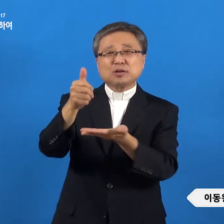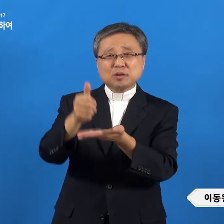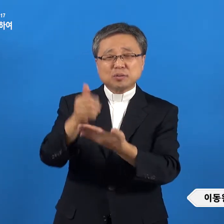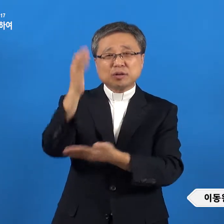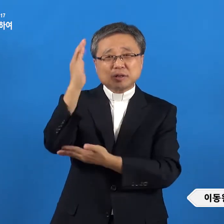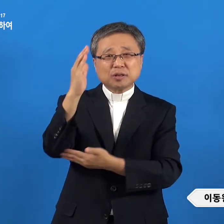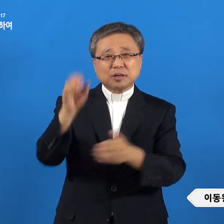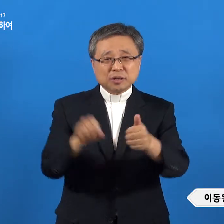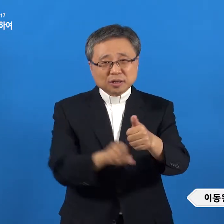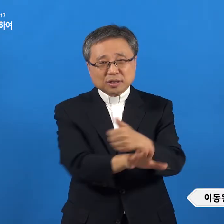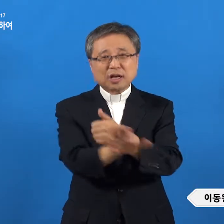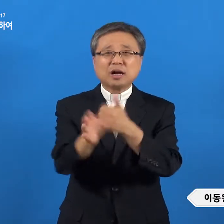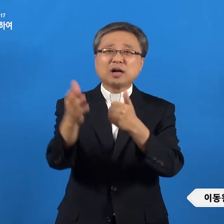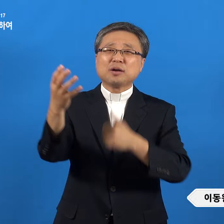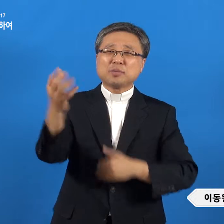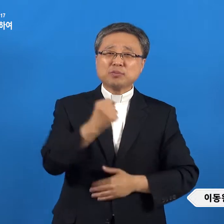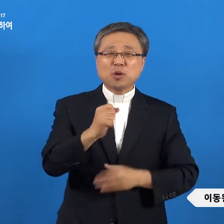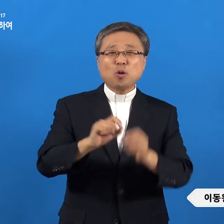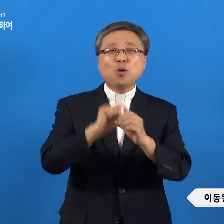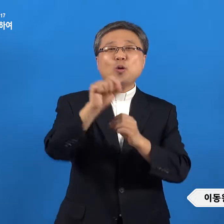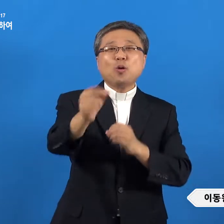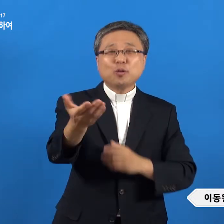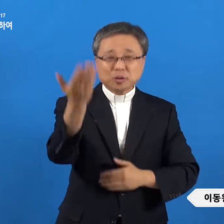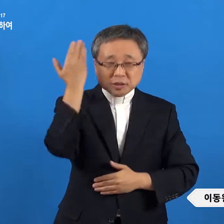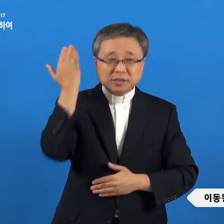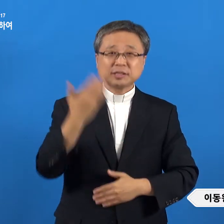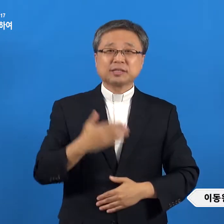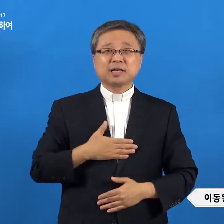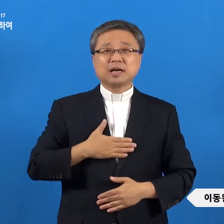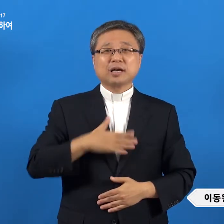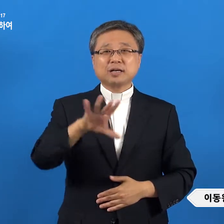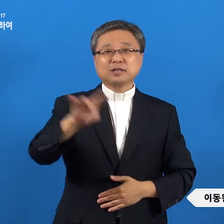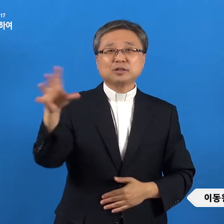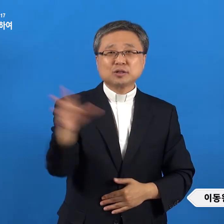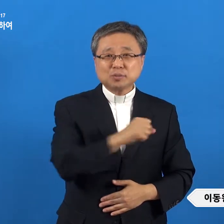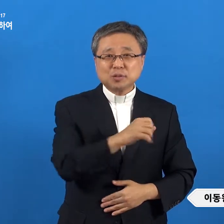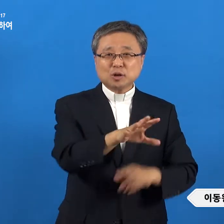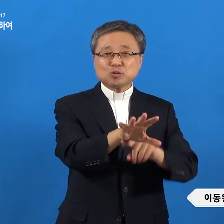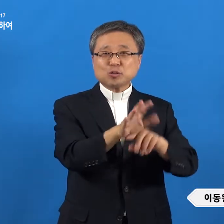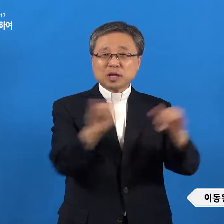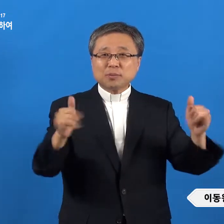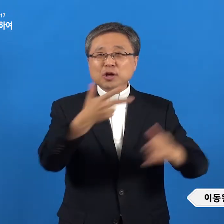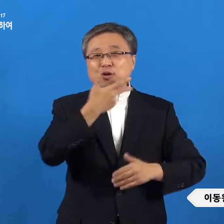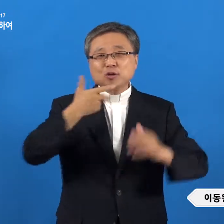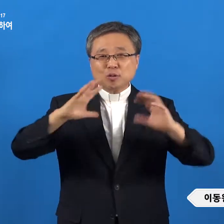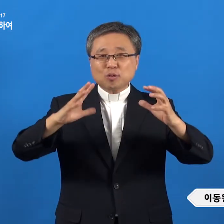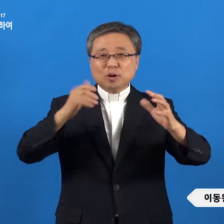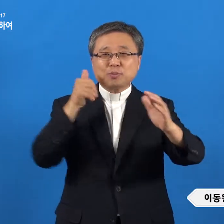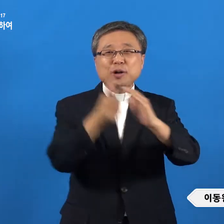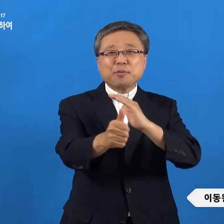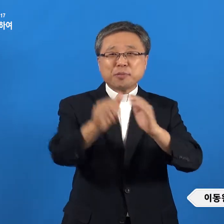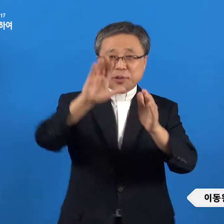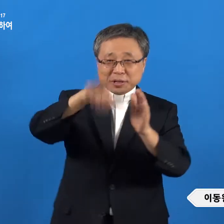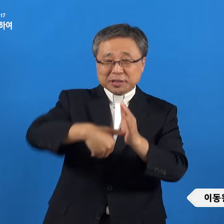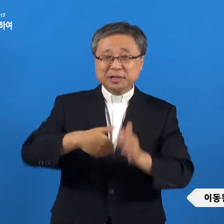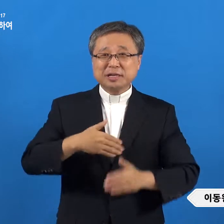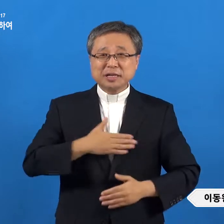영향을 받았습니다. 오래전 제가 처음으로 촌사람이 영국을 방문했을 때 저는 제일 제가